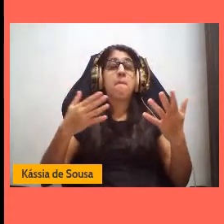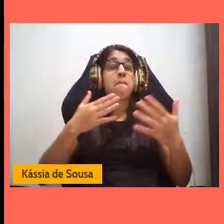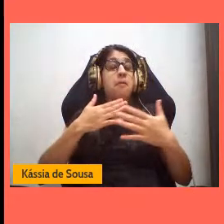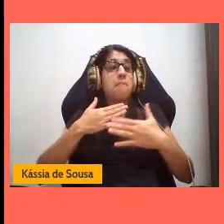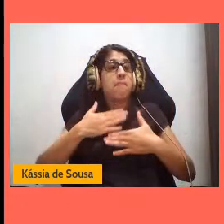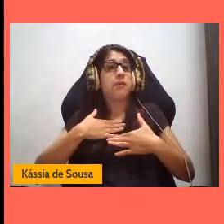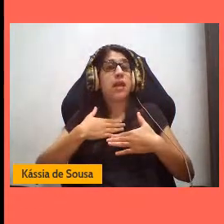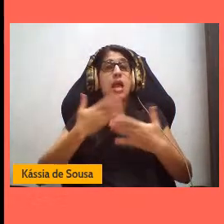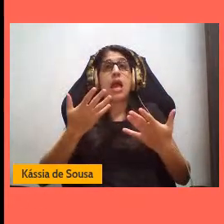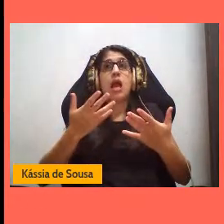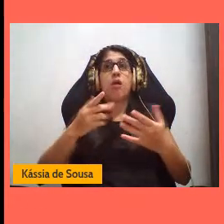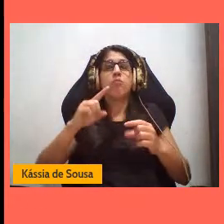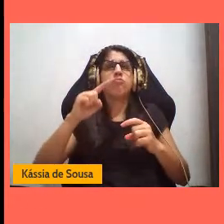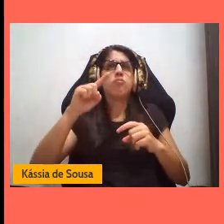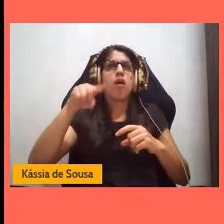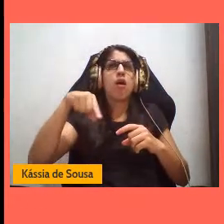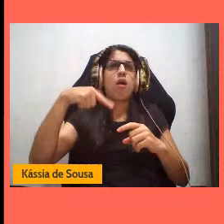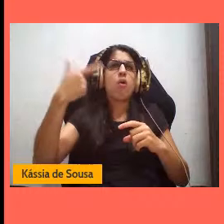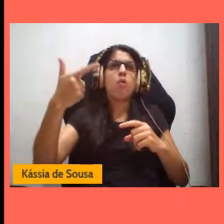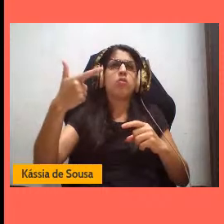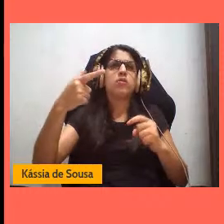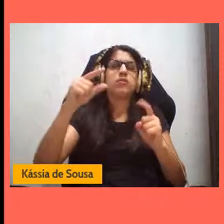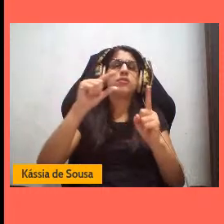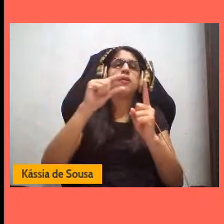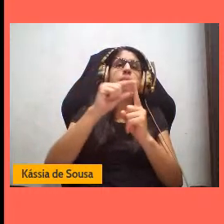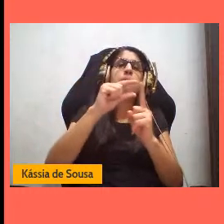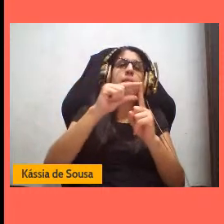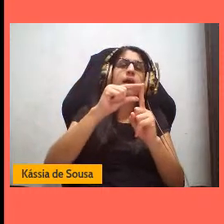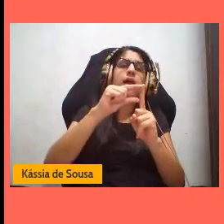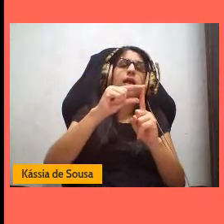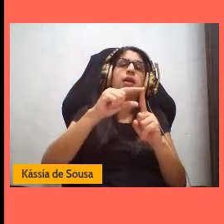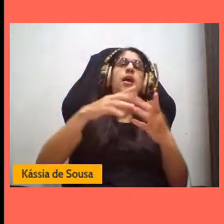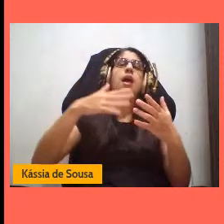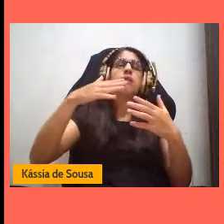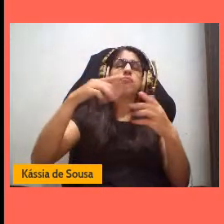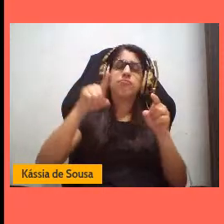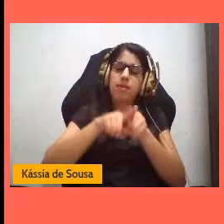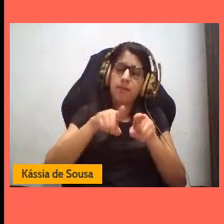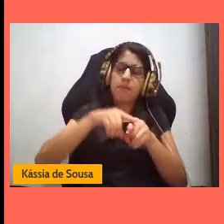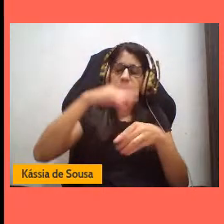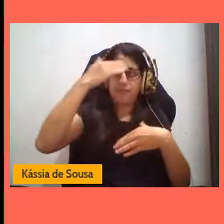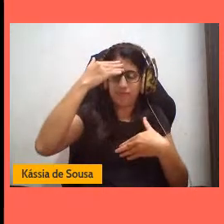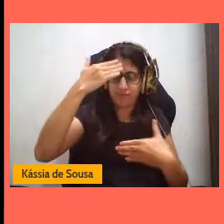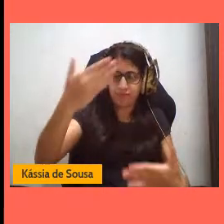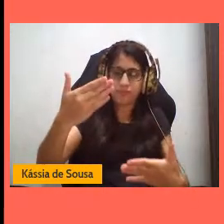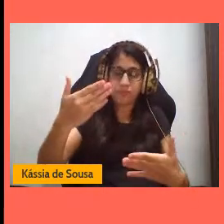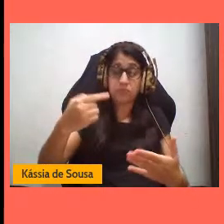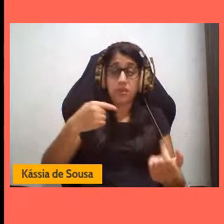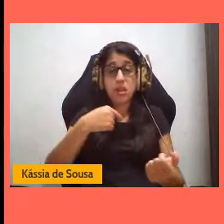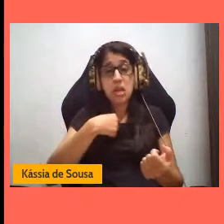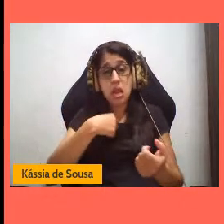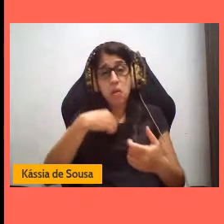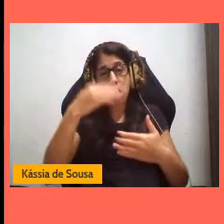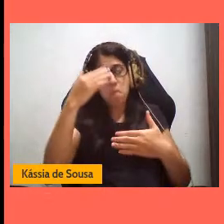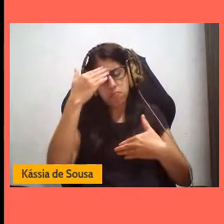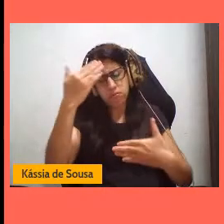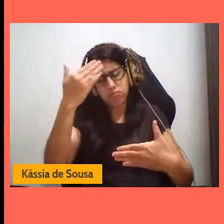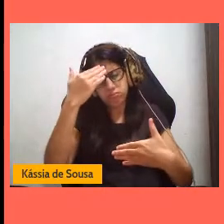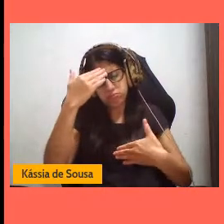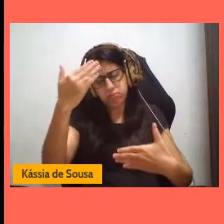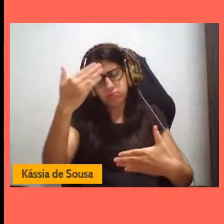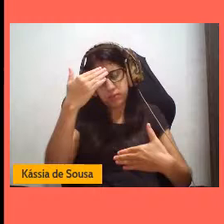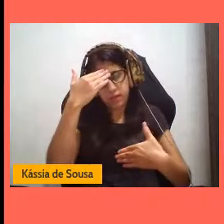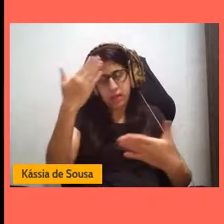outra palavra que é o agradecimento. Então, eu sinto assim, muita gratidão